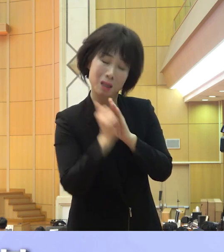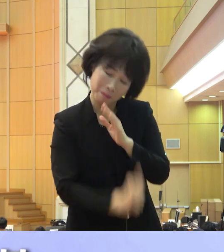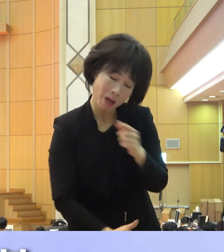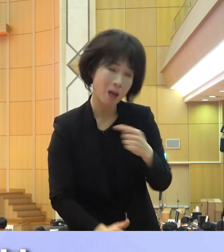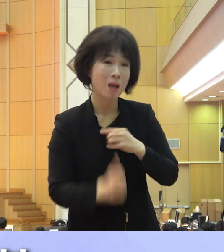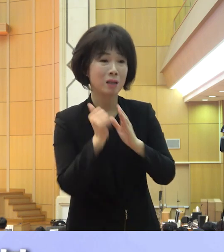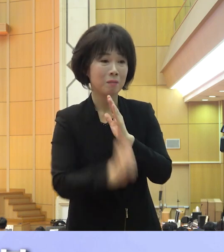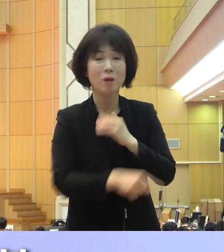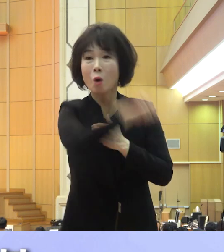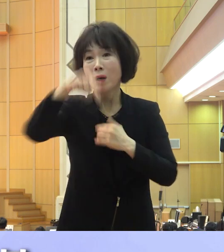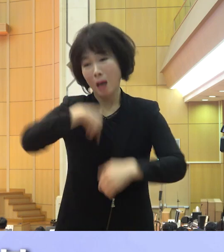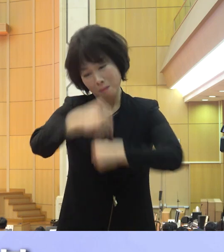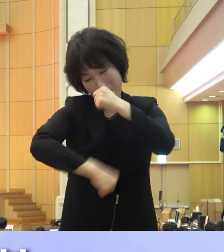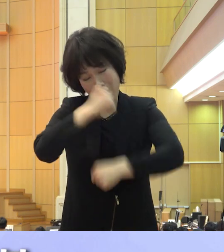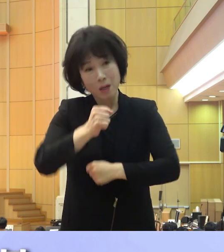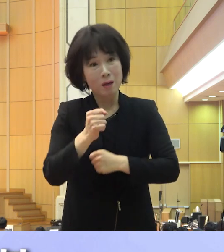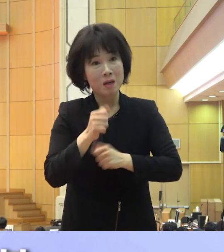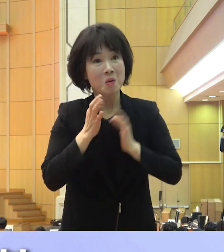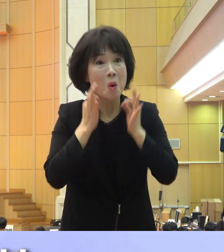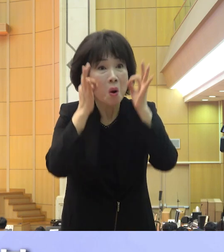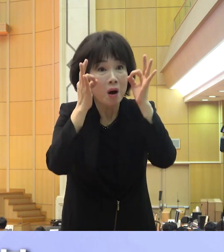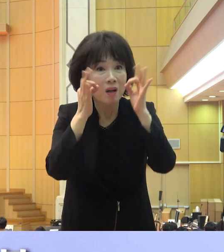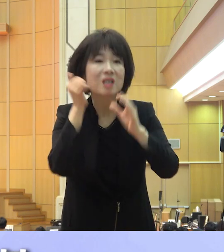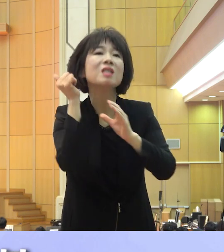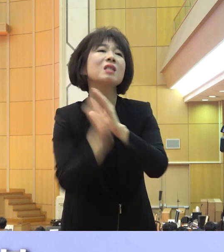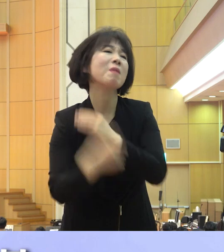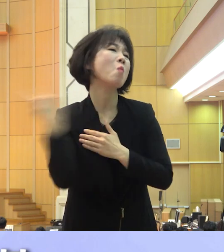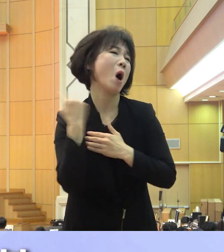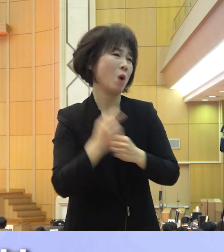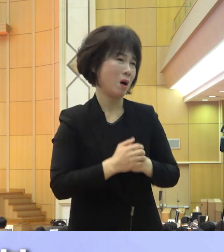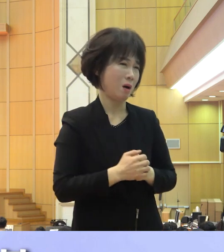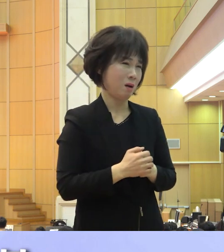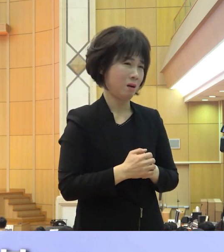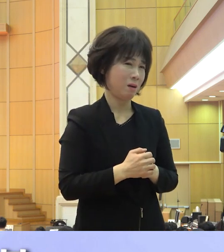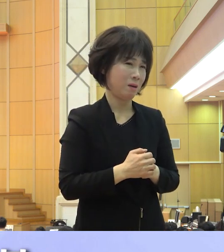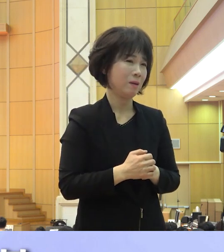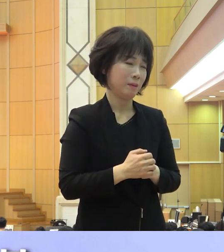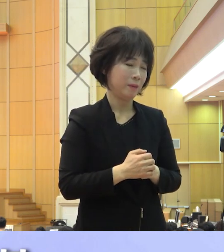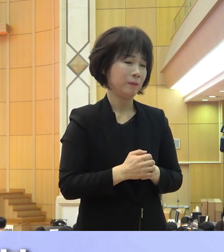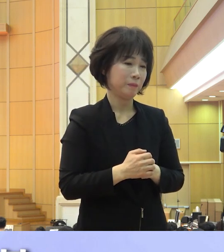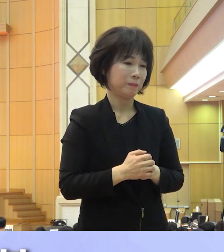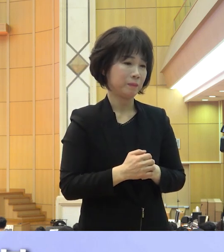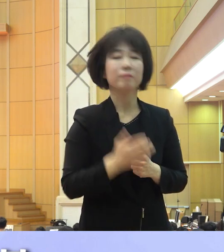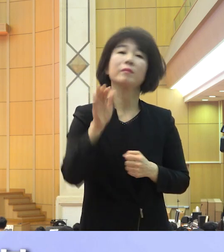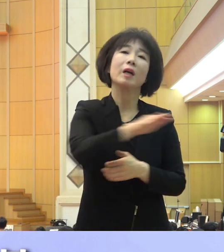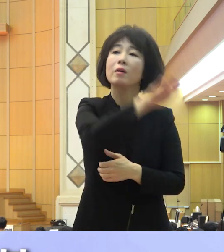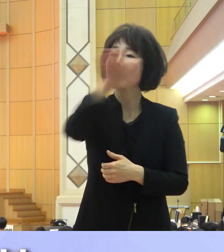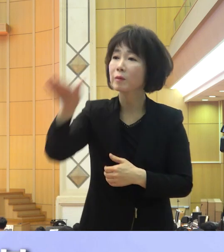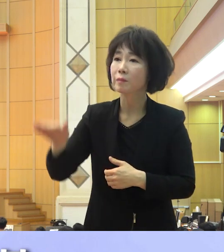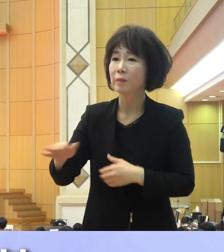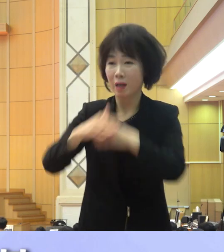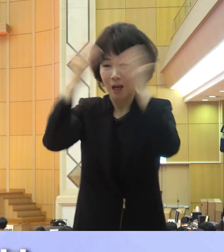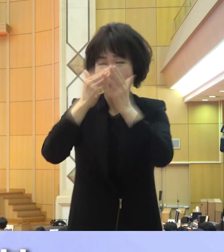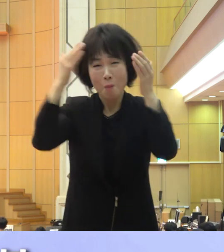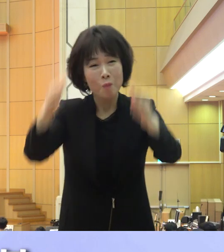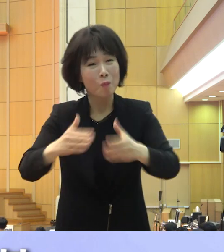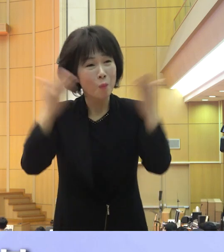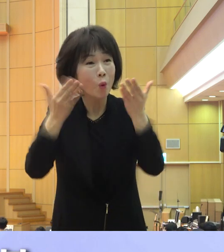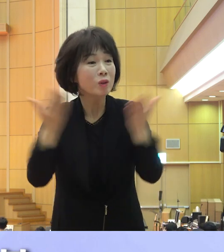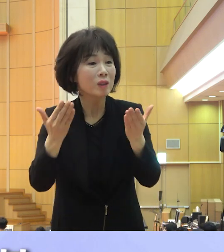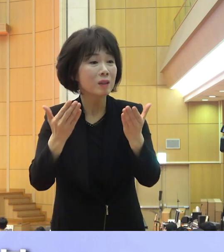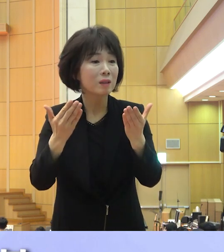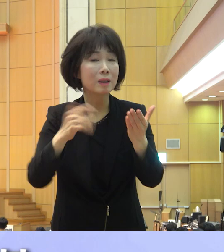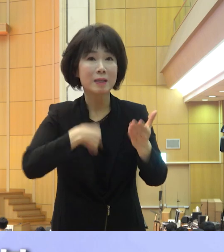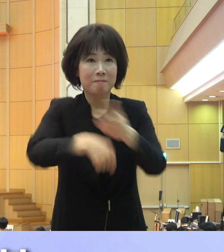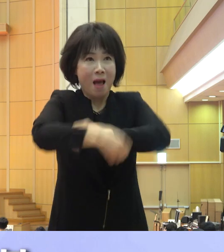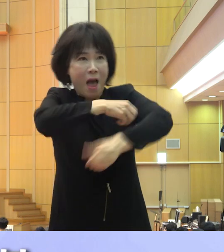사람의 마음대로 힘들어 안 되니까 운때가 맞아야지 그런 소리 하잖아요. 그러니까 세상의 모든 일이 내가 하면